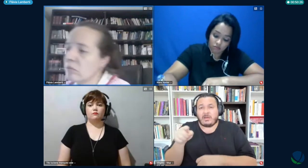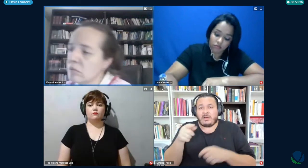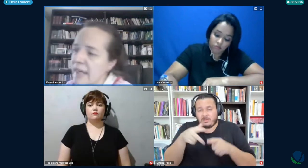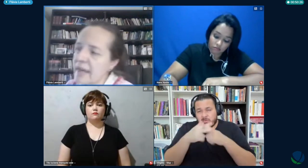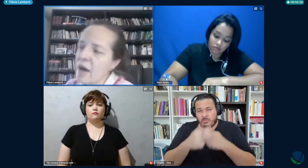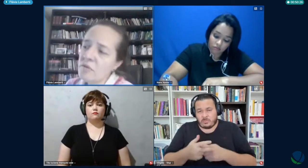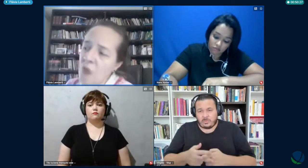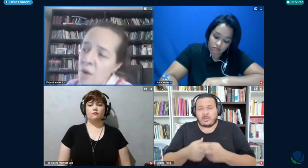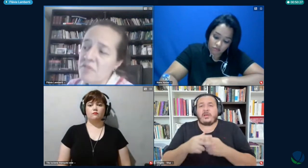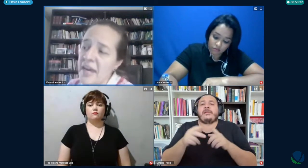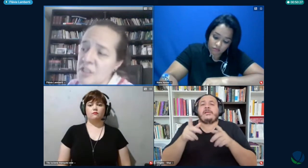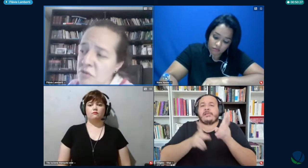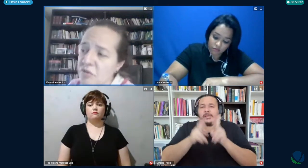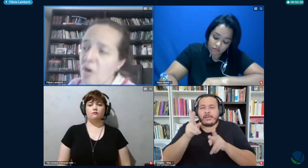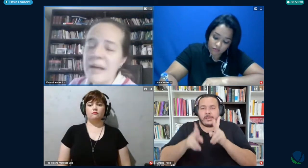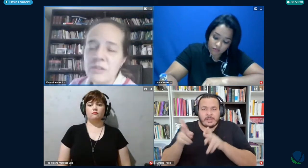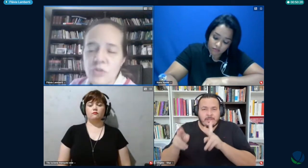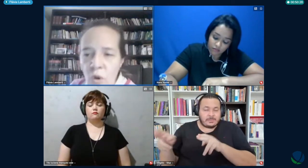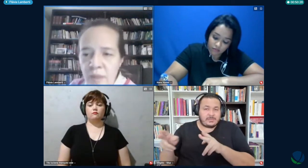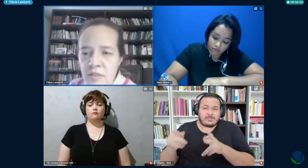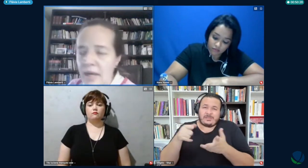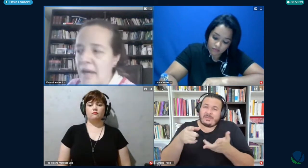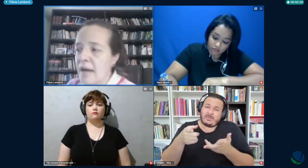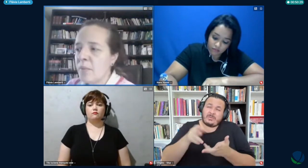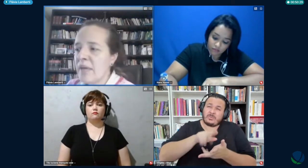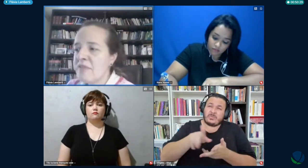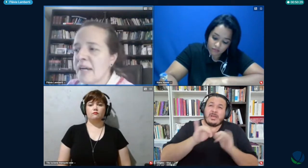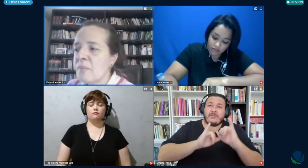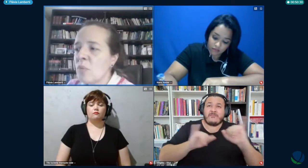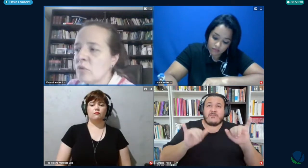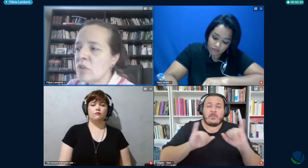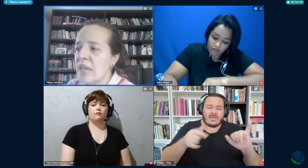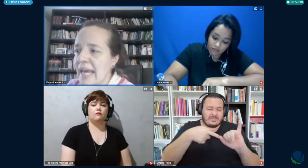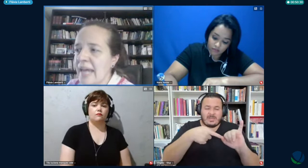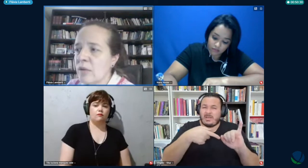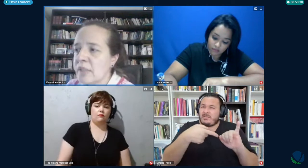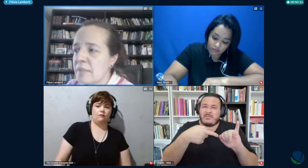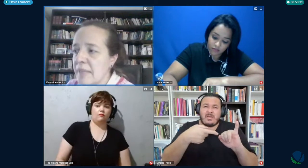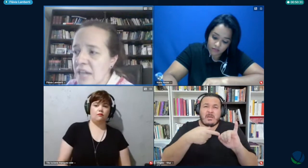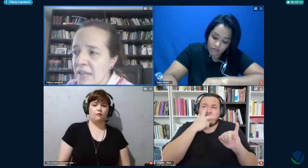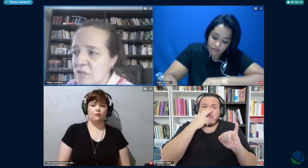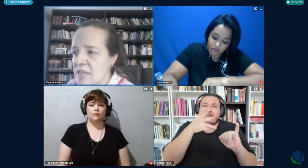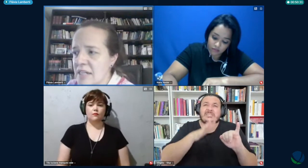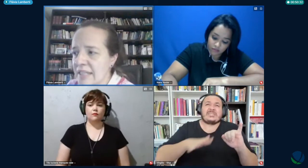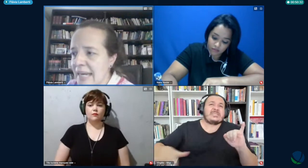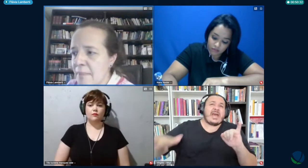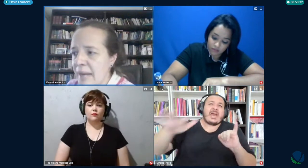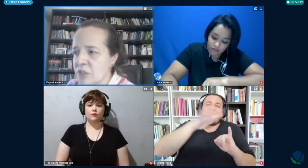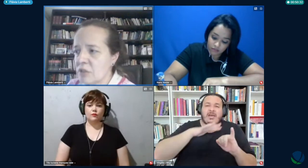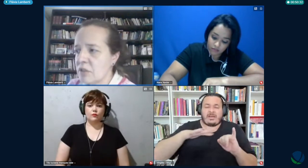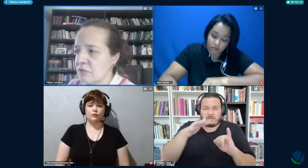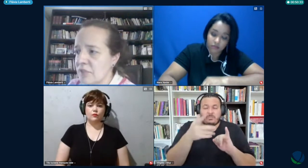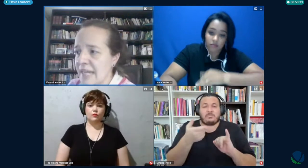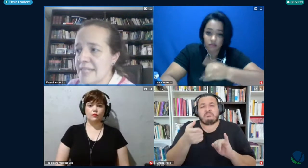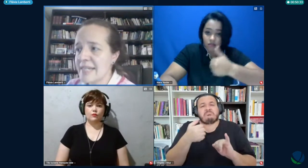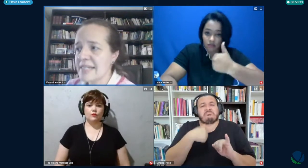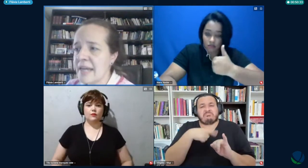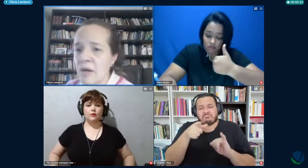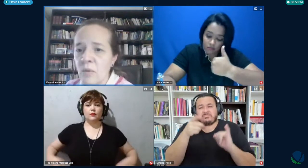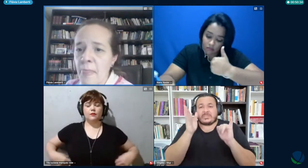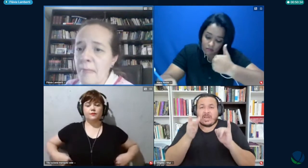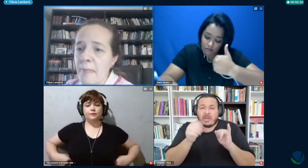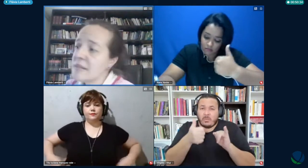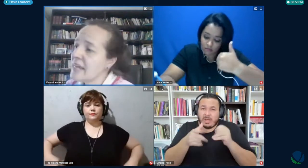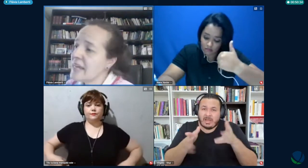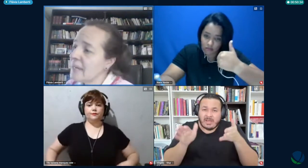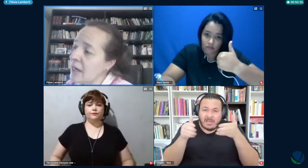edição, né? Ao invés de informações, porque fica muito genérico também. Já que você já está na parte de